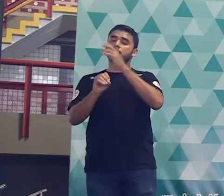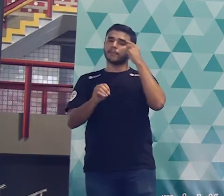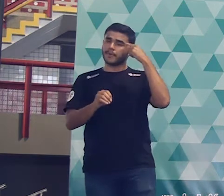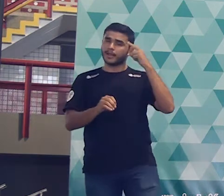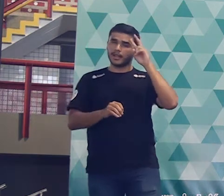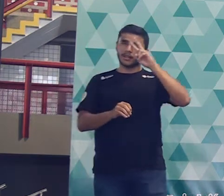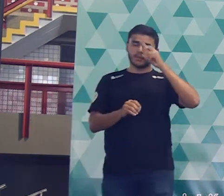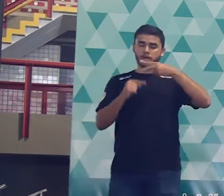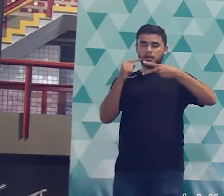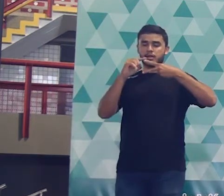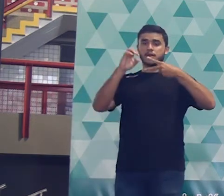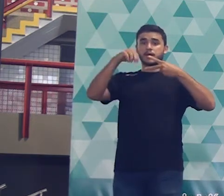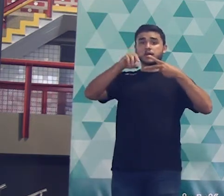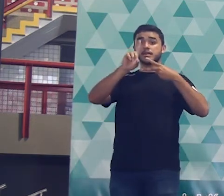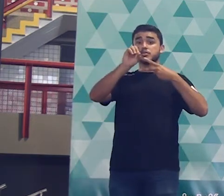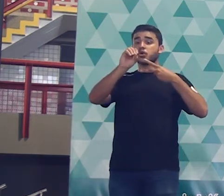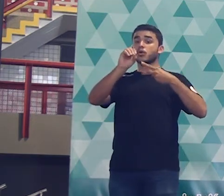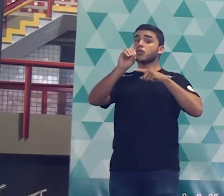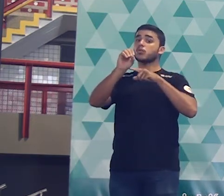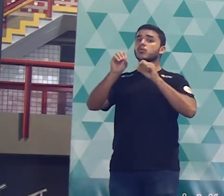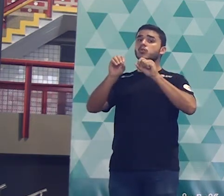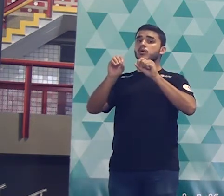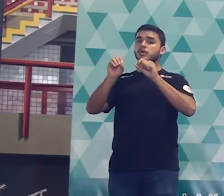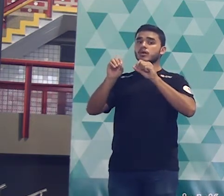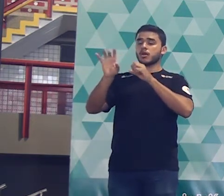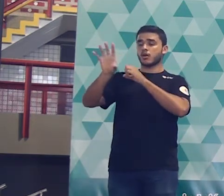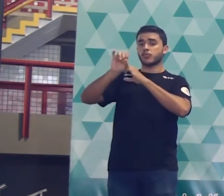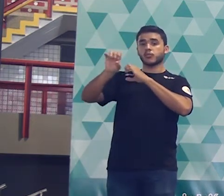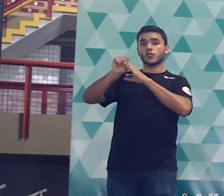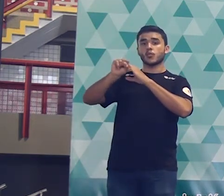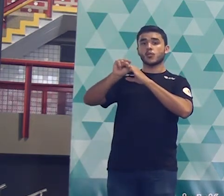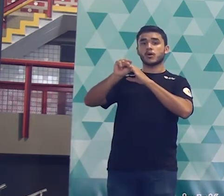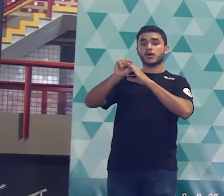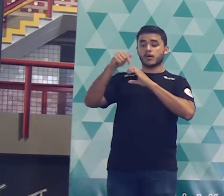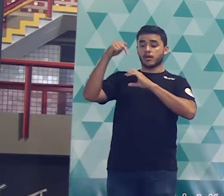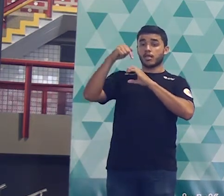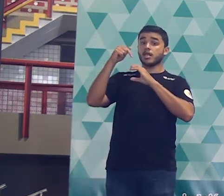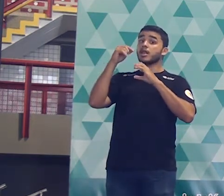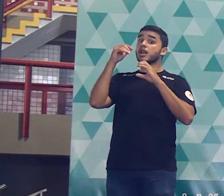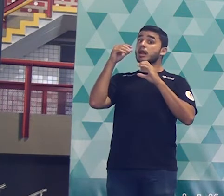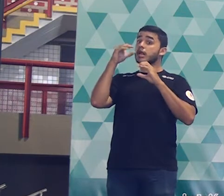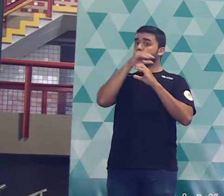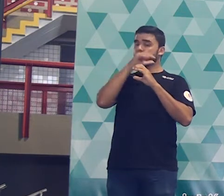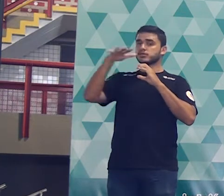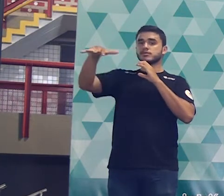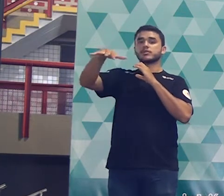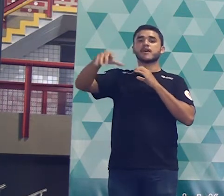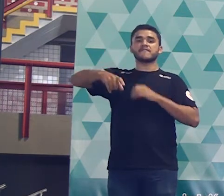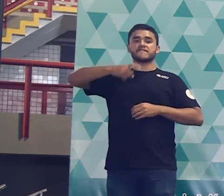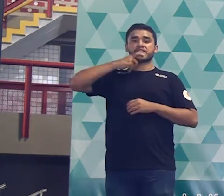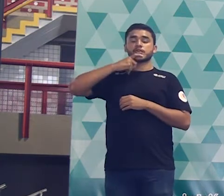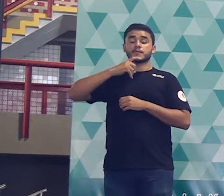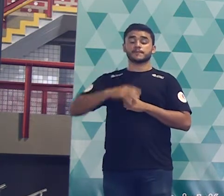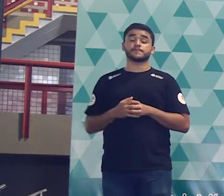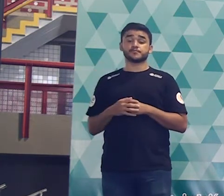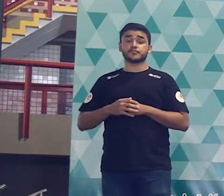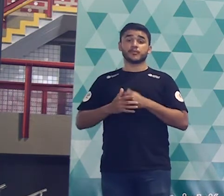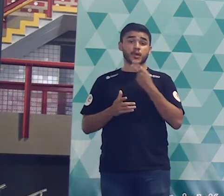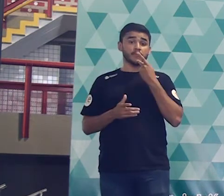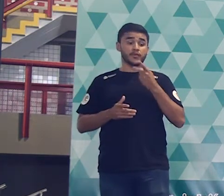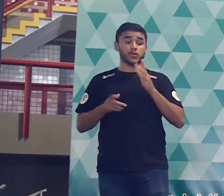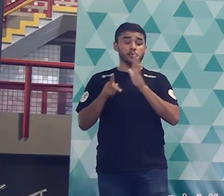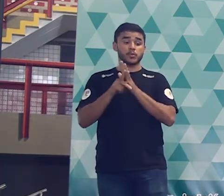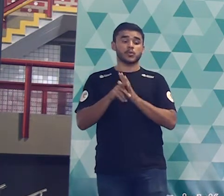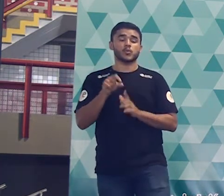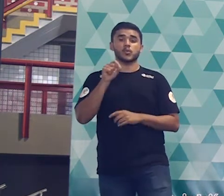vou dar origem a uma reação do tipo endotérmica. Porque, inicialmente, o reagente tinha uma energia menor